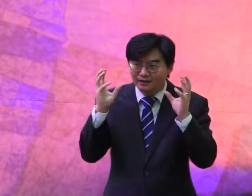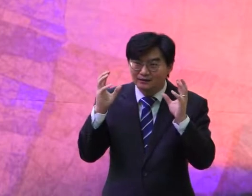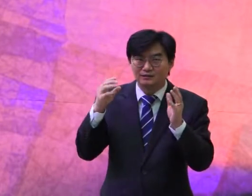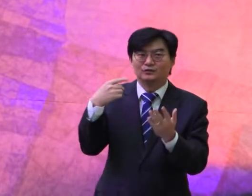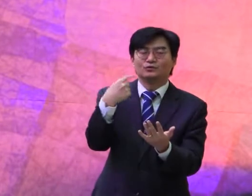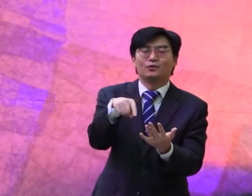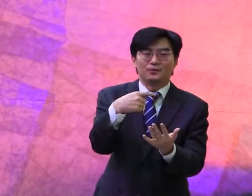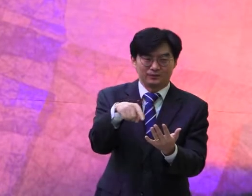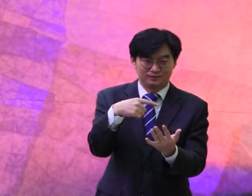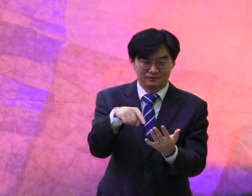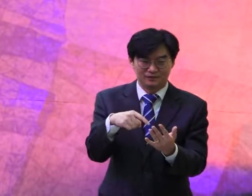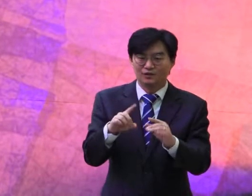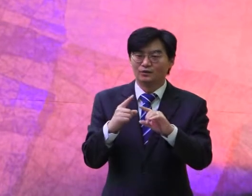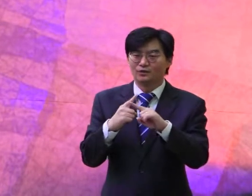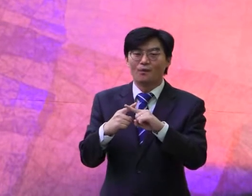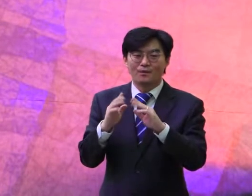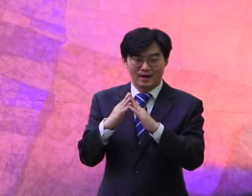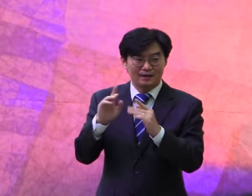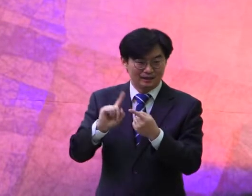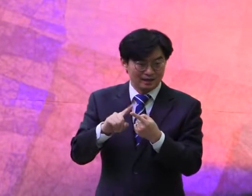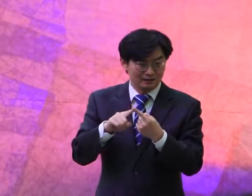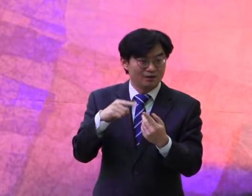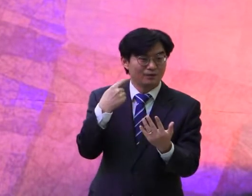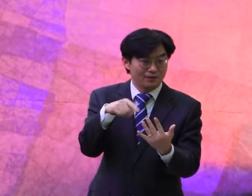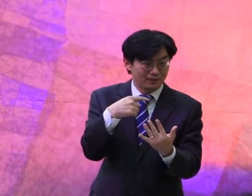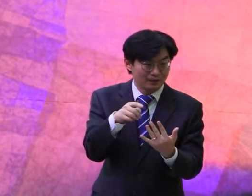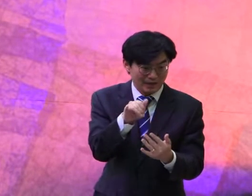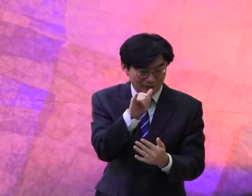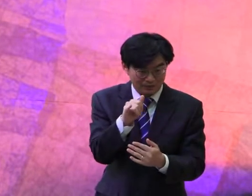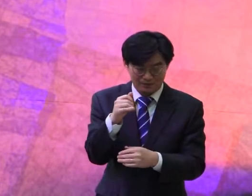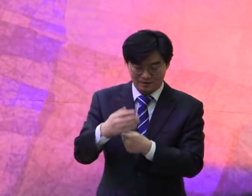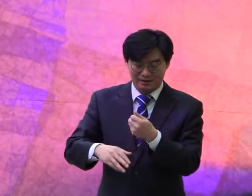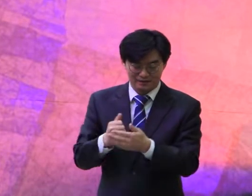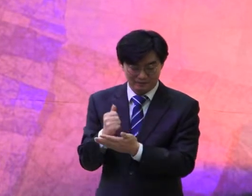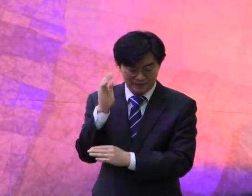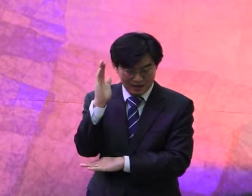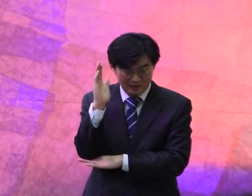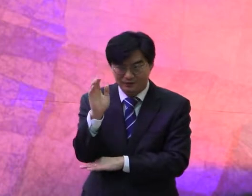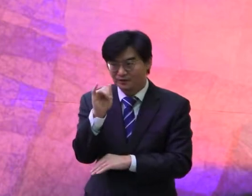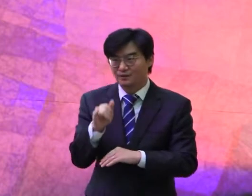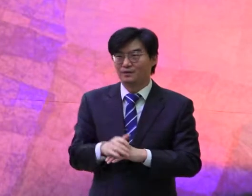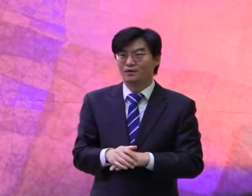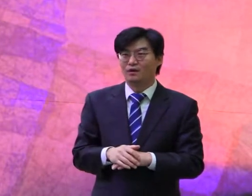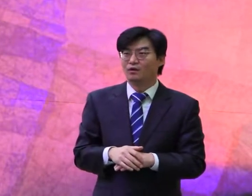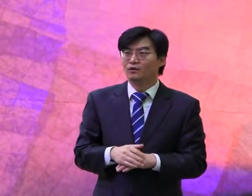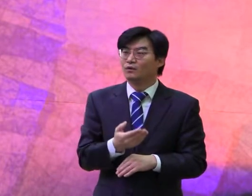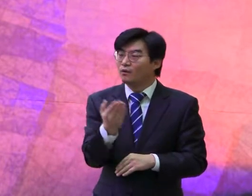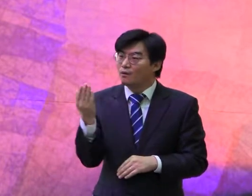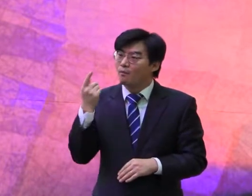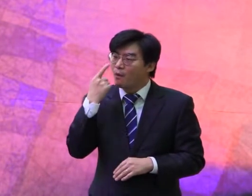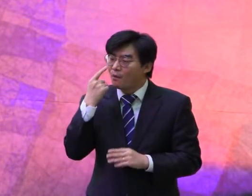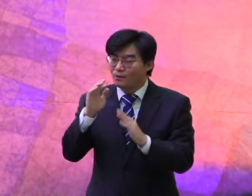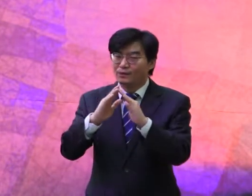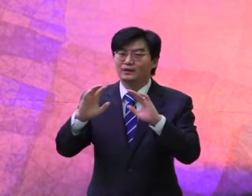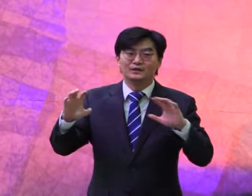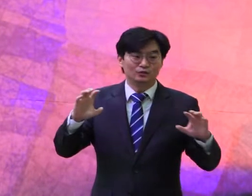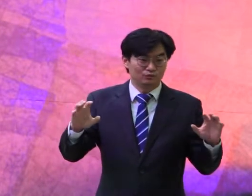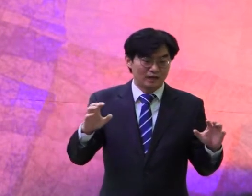많이 있으시면 어린 자녀들을 키우고 있는 젊은 세대들, 또 아니더라도 뭐 손주들을 키우고 계신